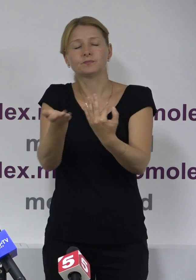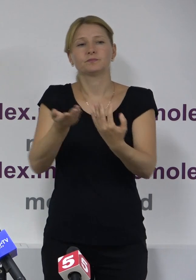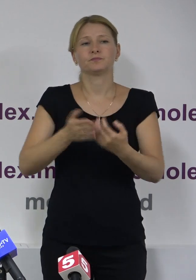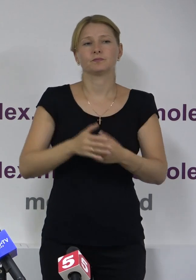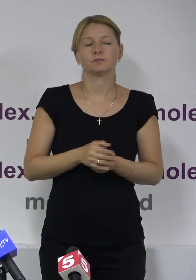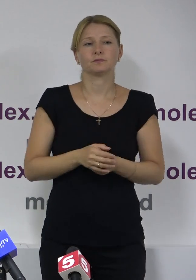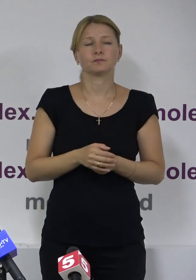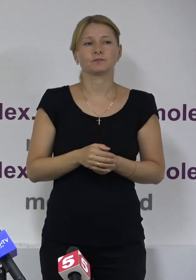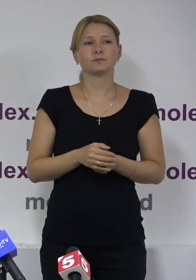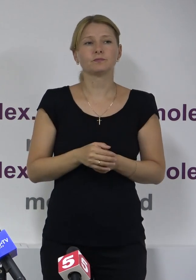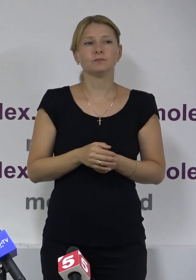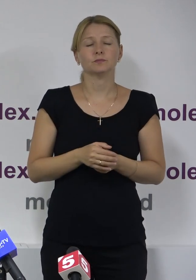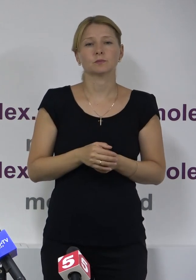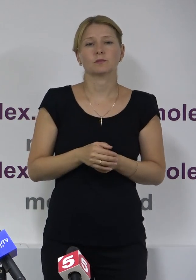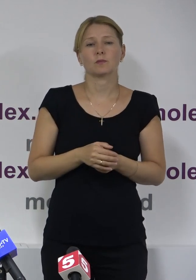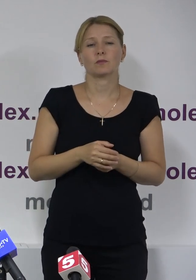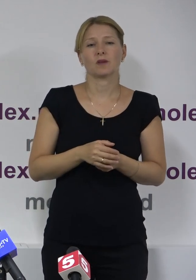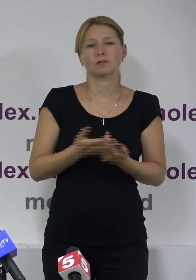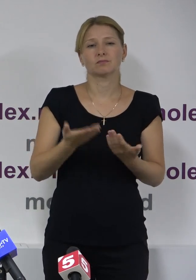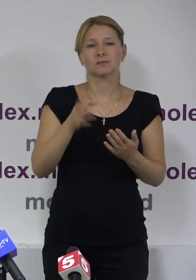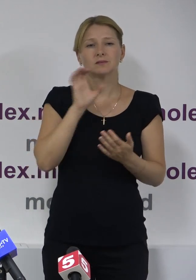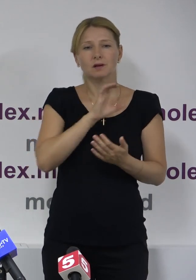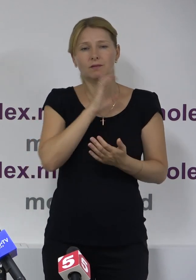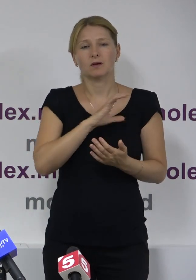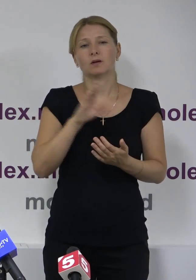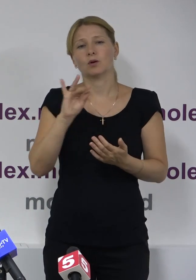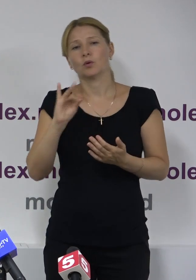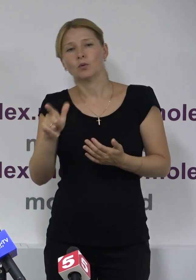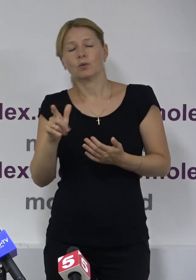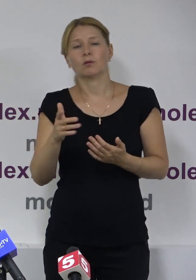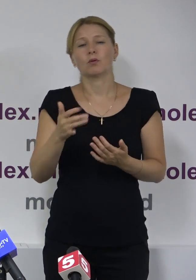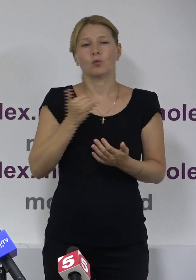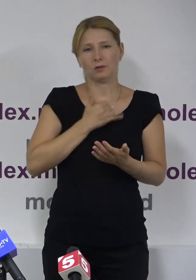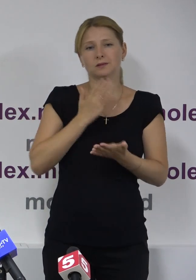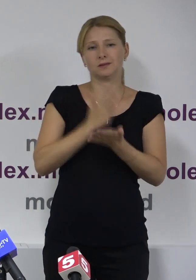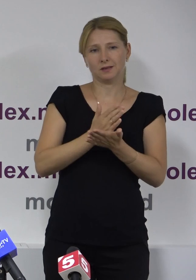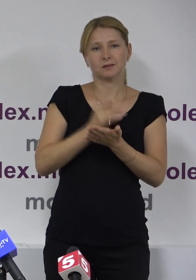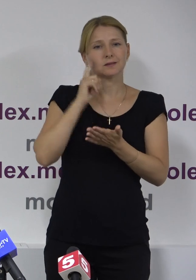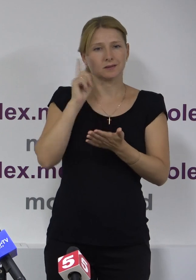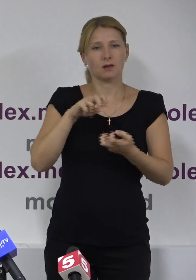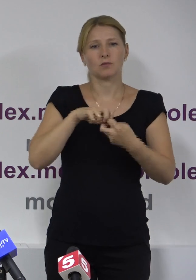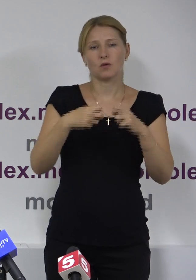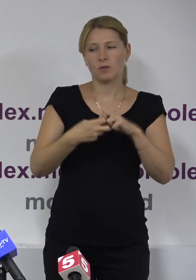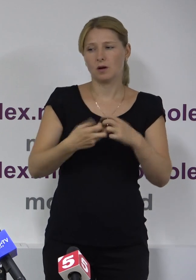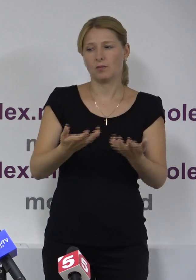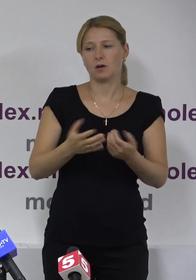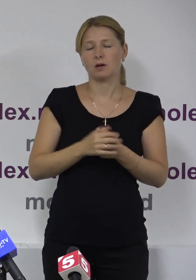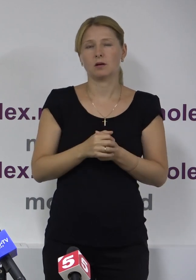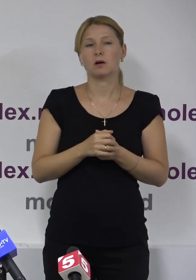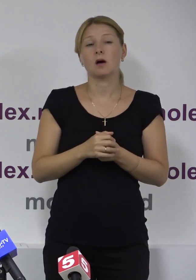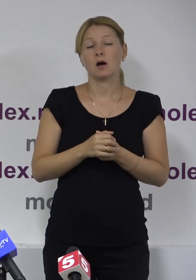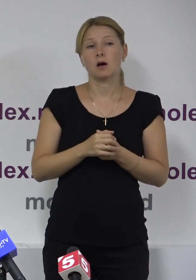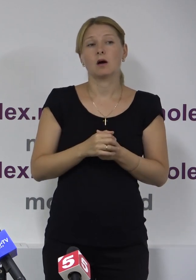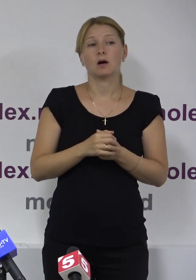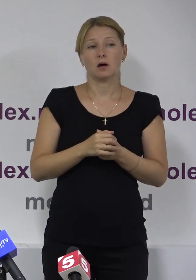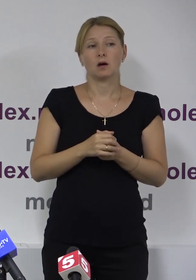pe această dimensiune est-vest. Da? O să vedeți că în pofida